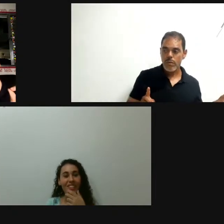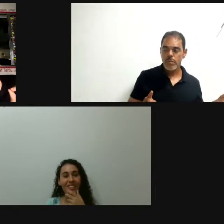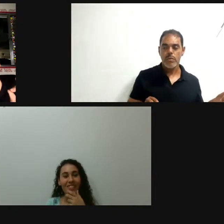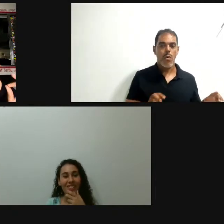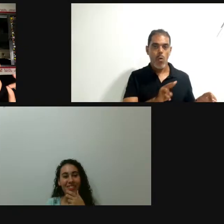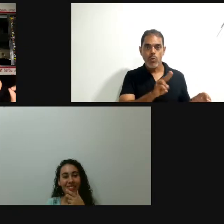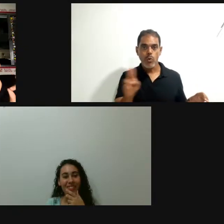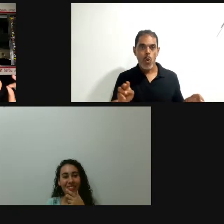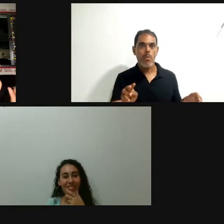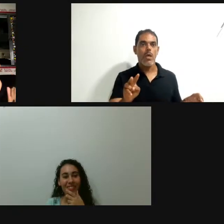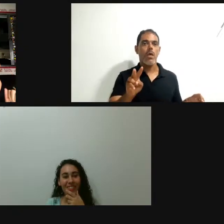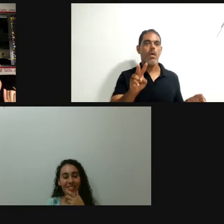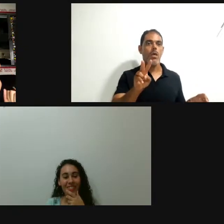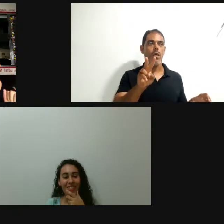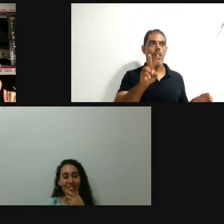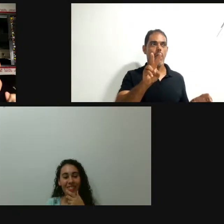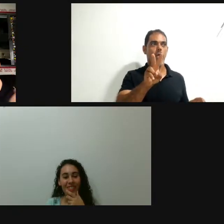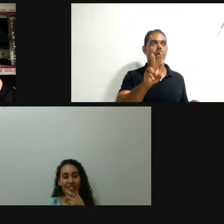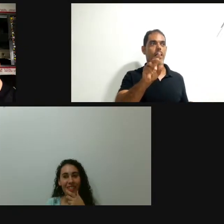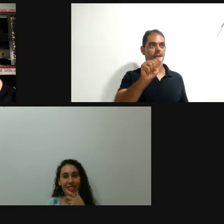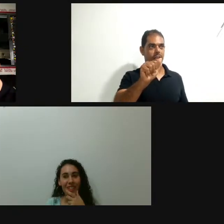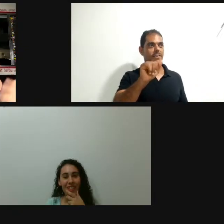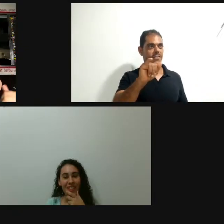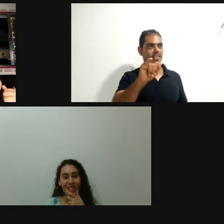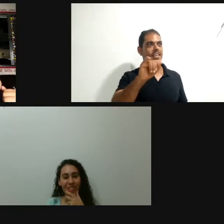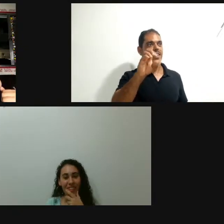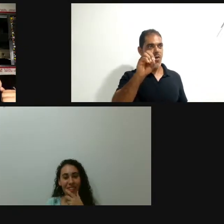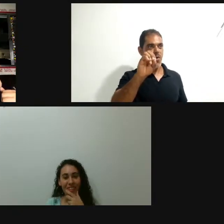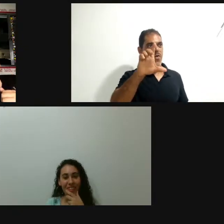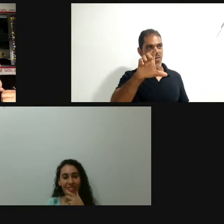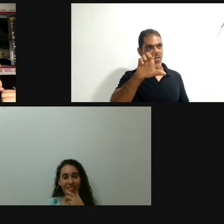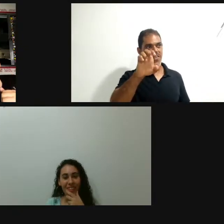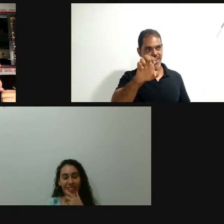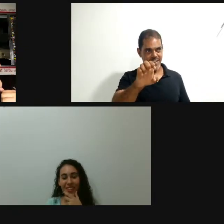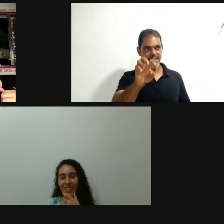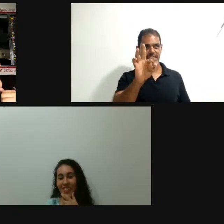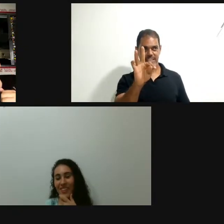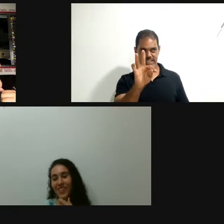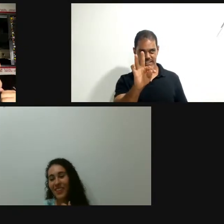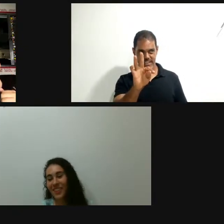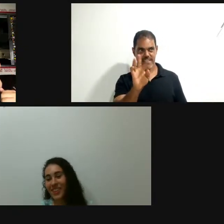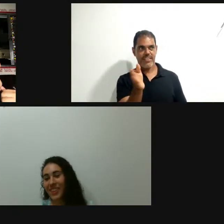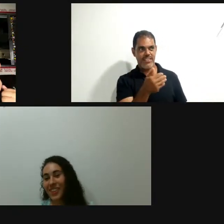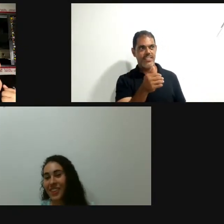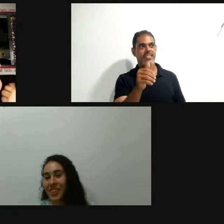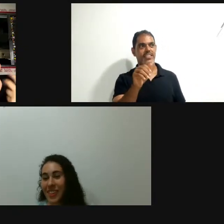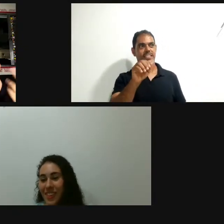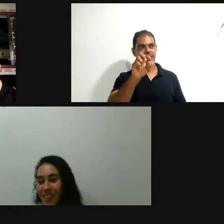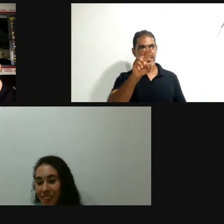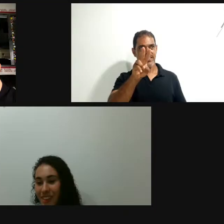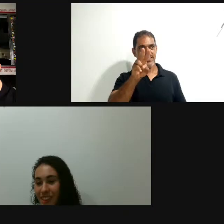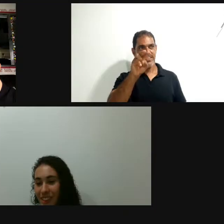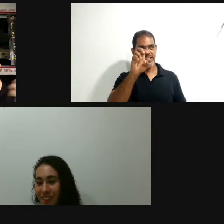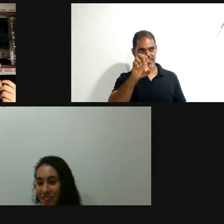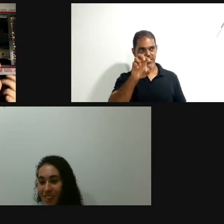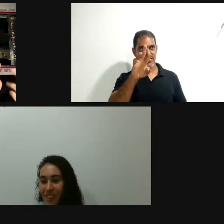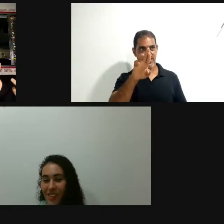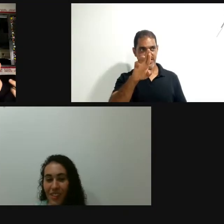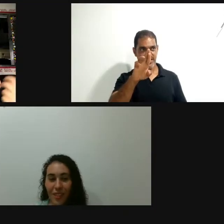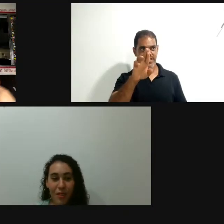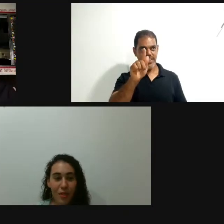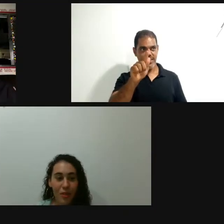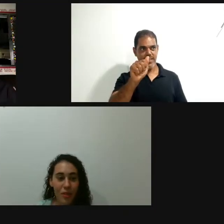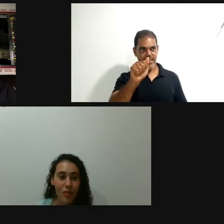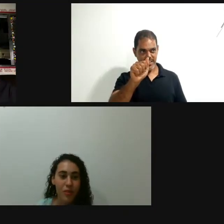Evergarden. Violet Evergarden. Vou estar trazendo a review aqui com a Bia. A gente tá dando um feedback que eu não conheço. Já ouvi falar do